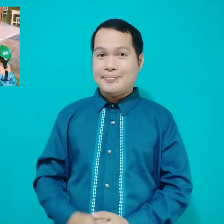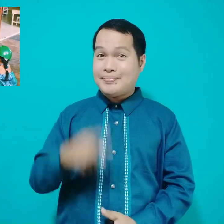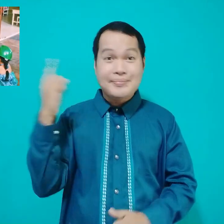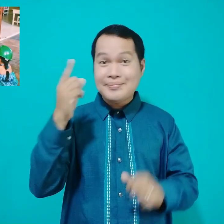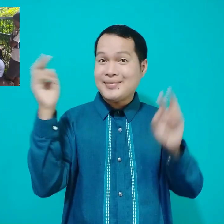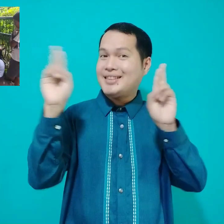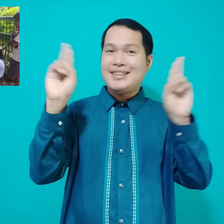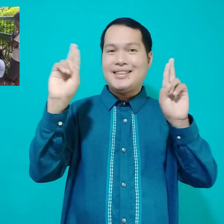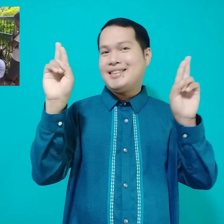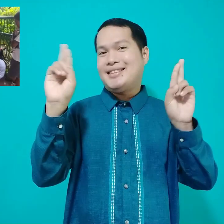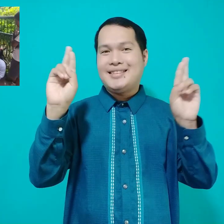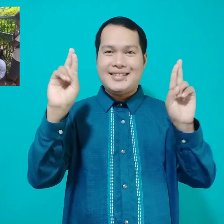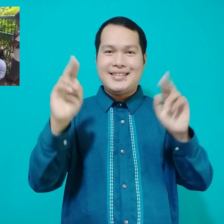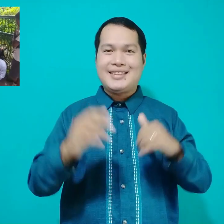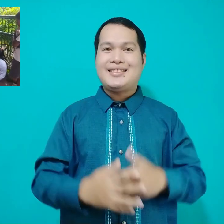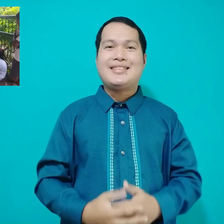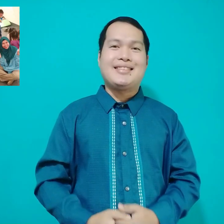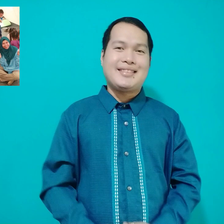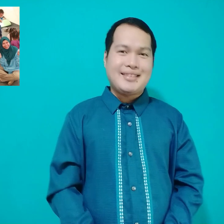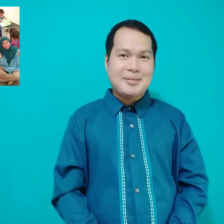Laging handa